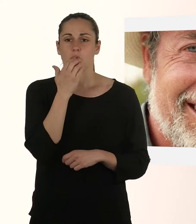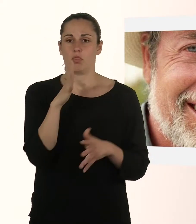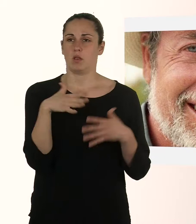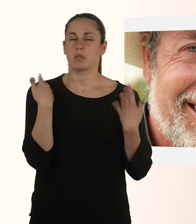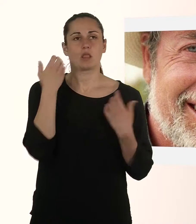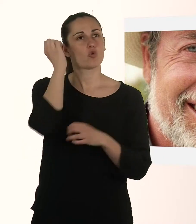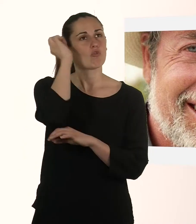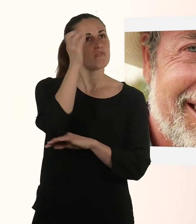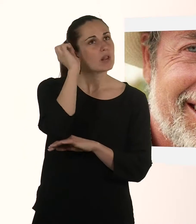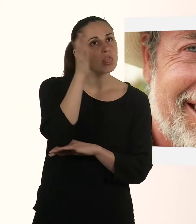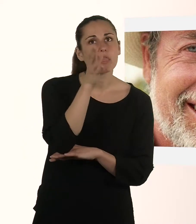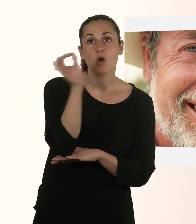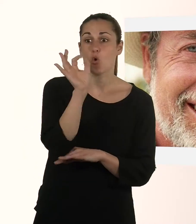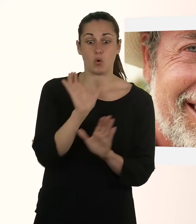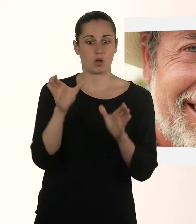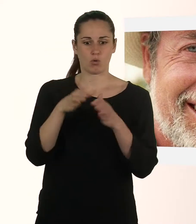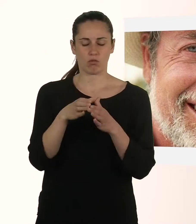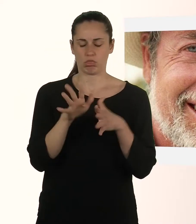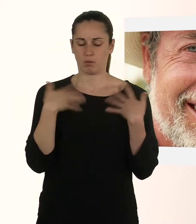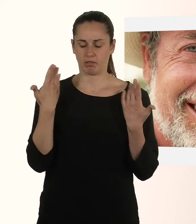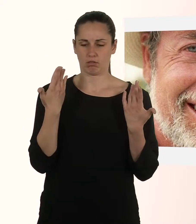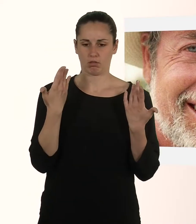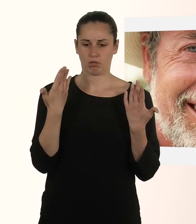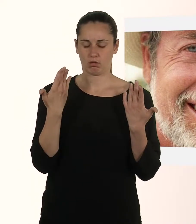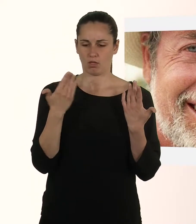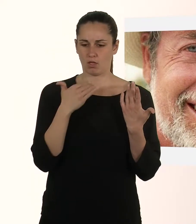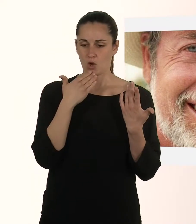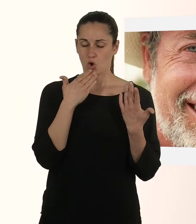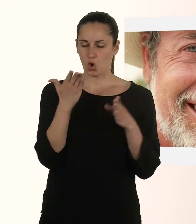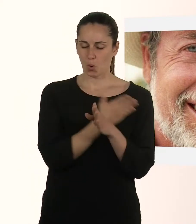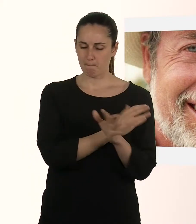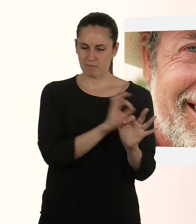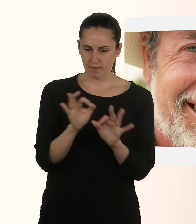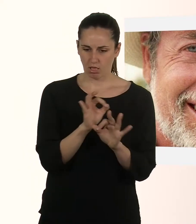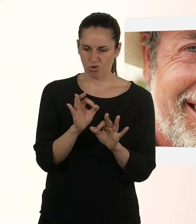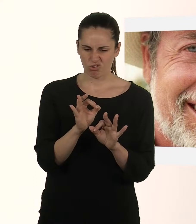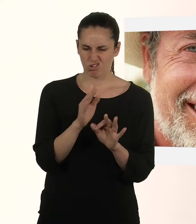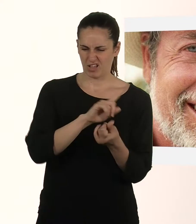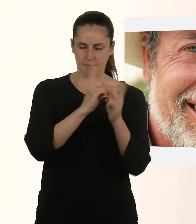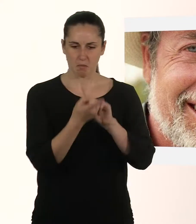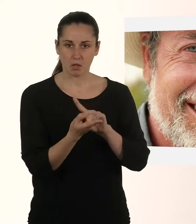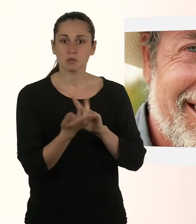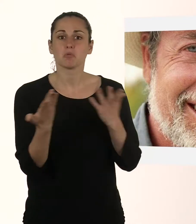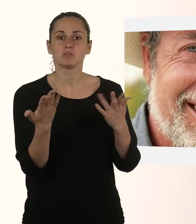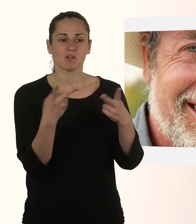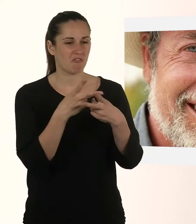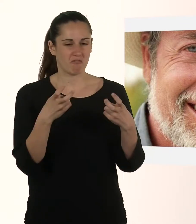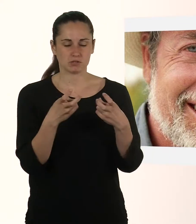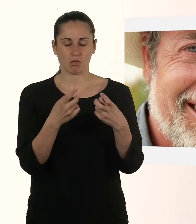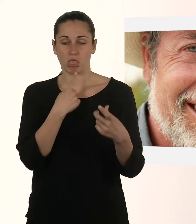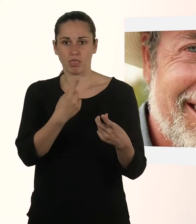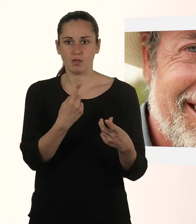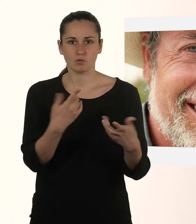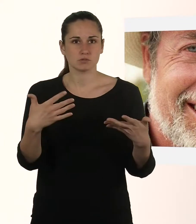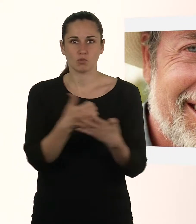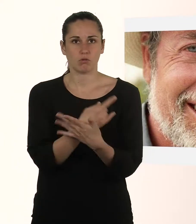reunión cambiaba aquello que estaba previsto y de pronto lanzaba una frase y decías, ¡guau, qué bien!, ¿no? Fascinaba